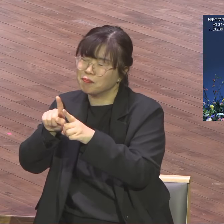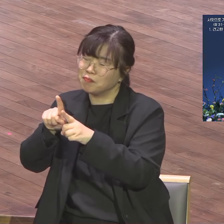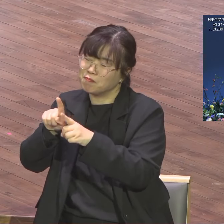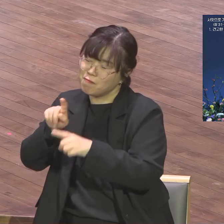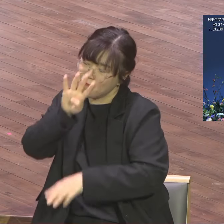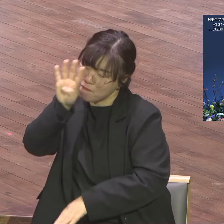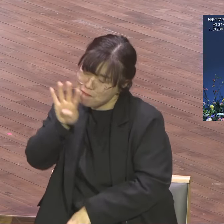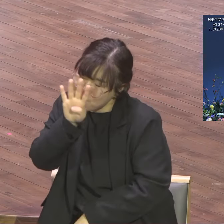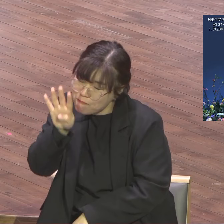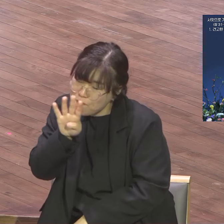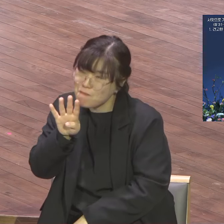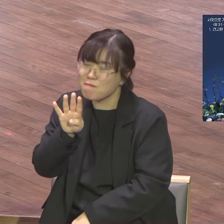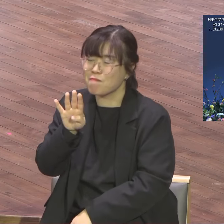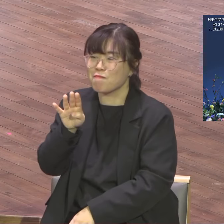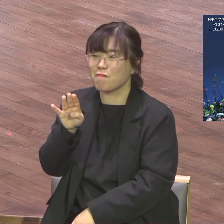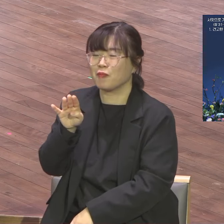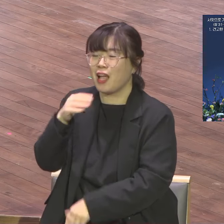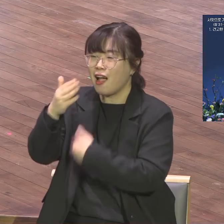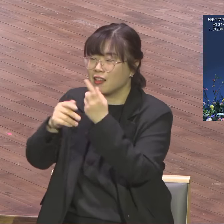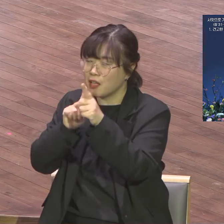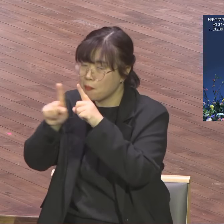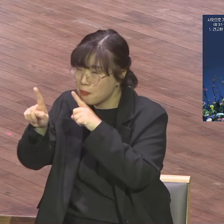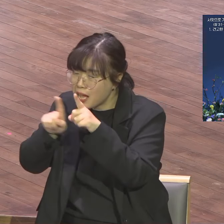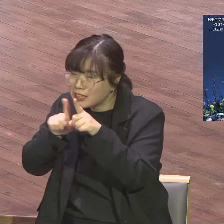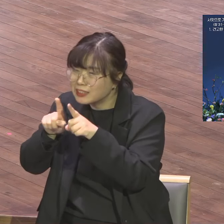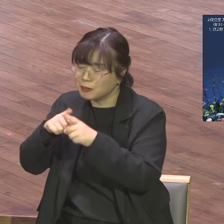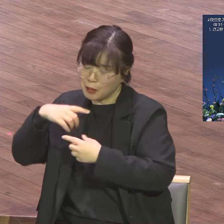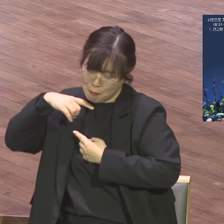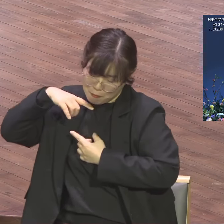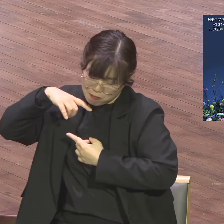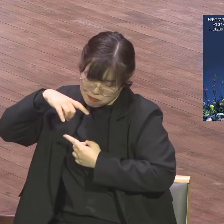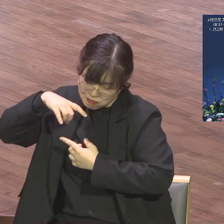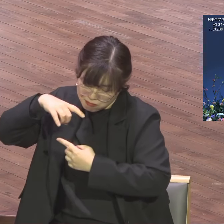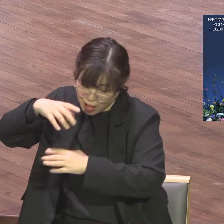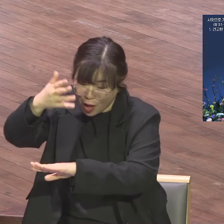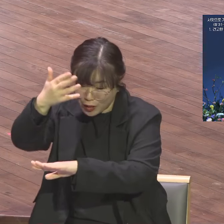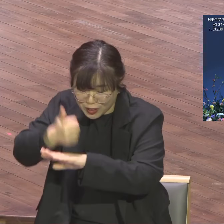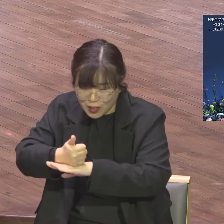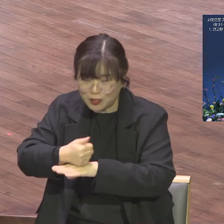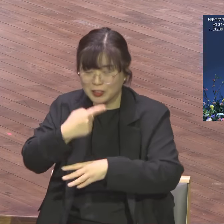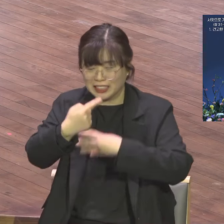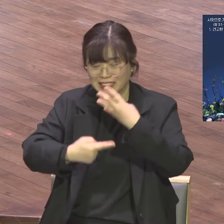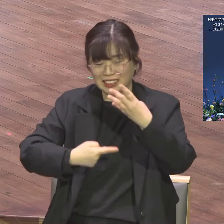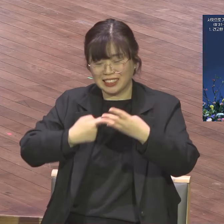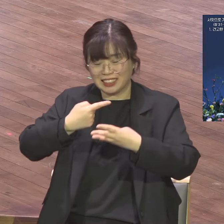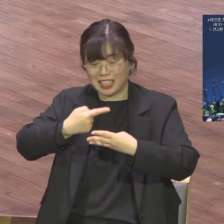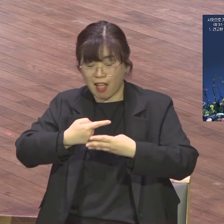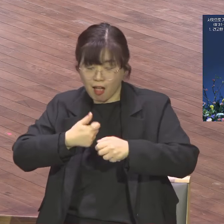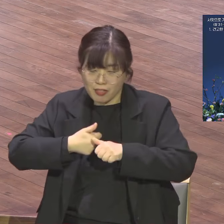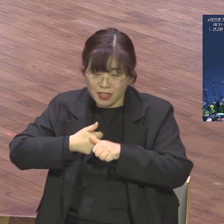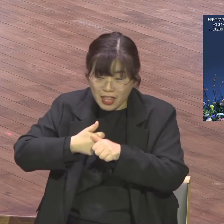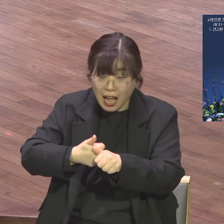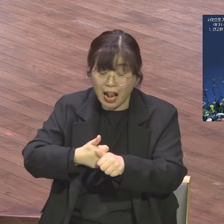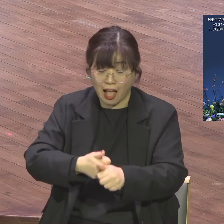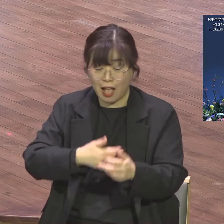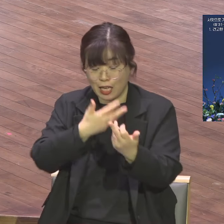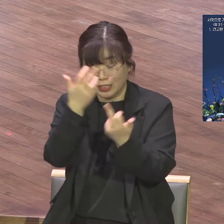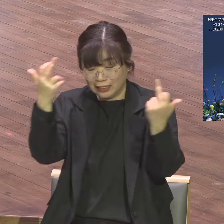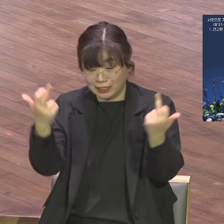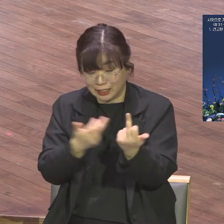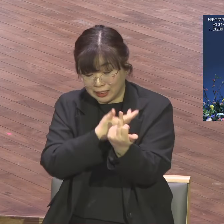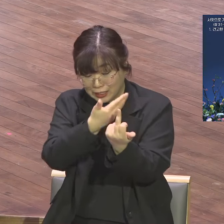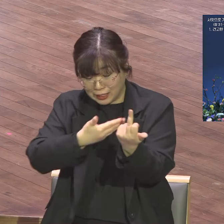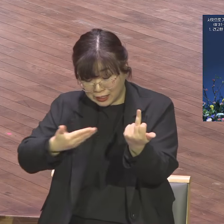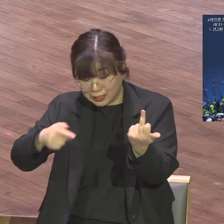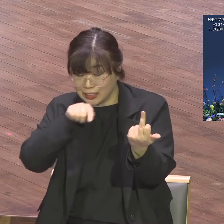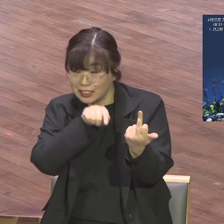이런 사람 삶을 살 때 시냇가에 심은 나무처럼 철을 따라서 열매 맺음. 그 하는 모든 일이 다 뭐요?